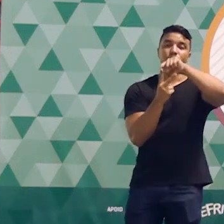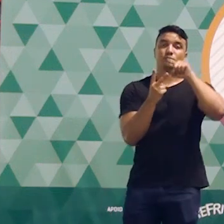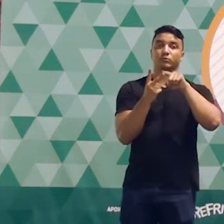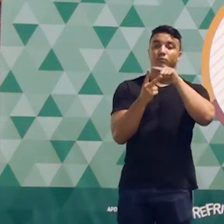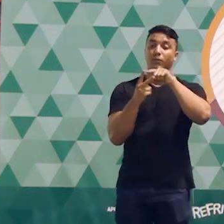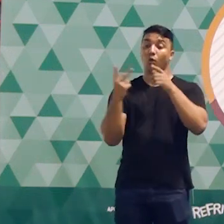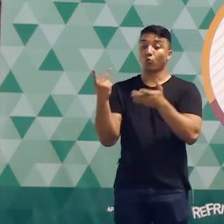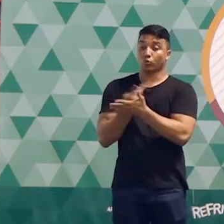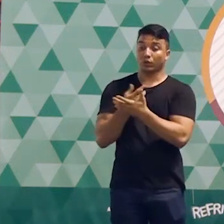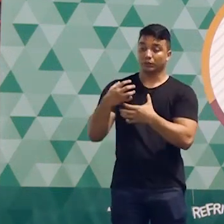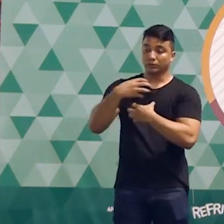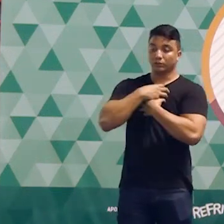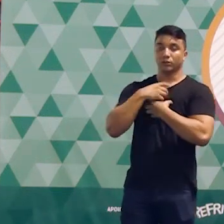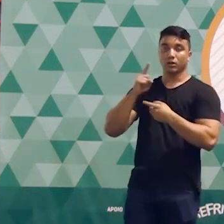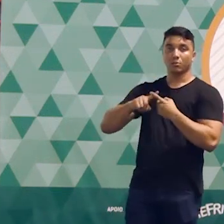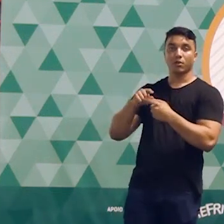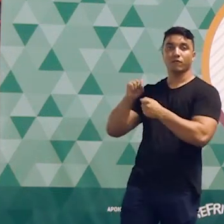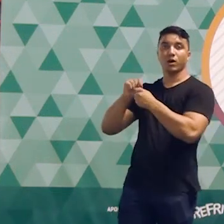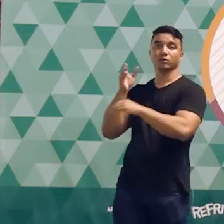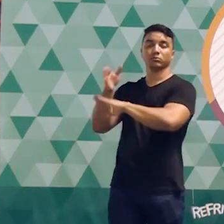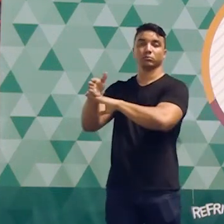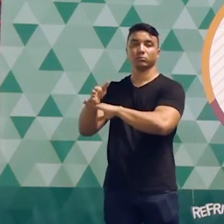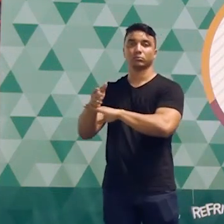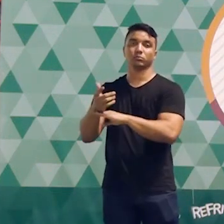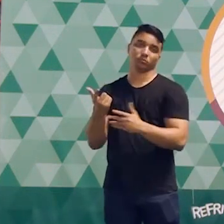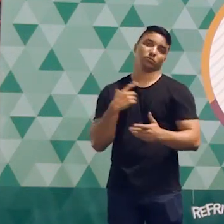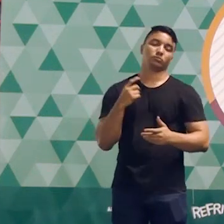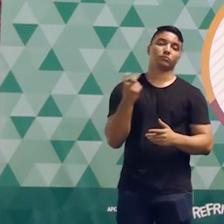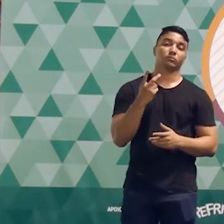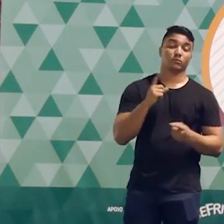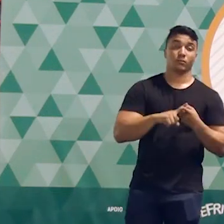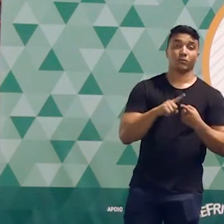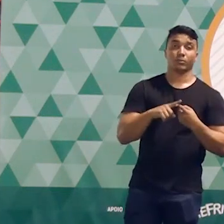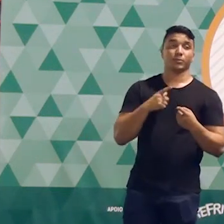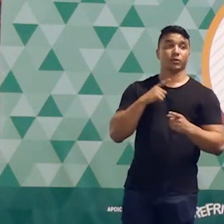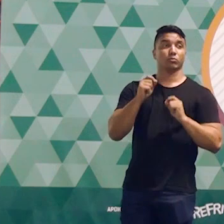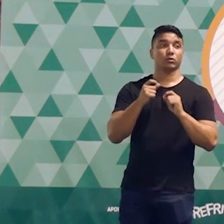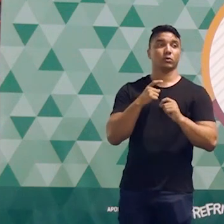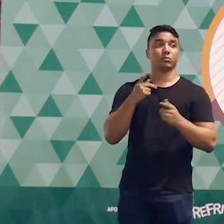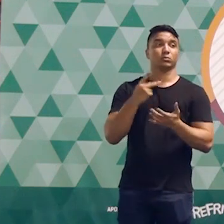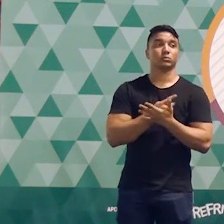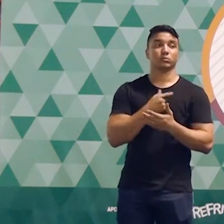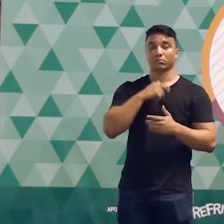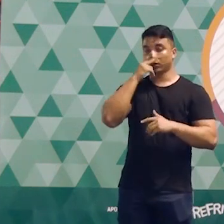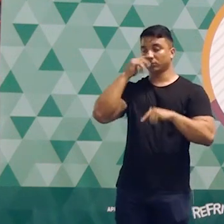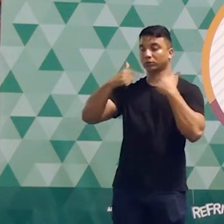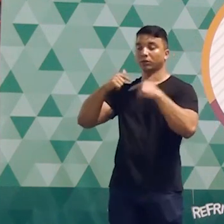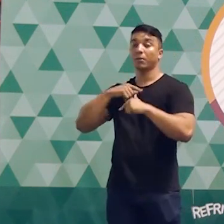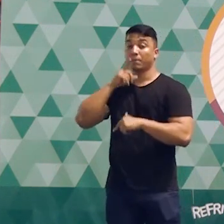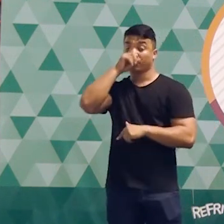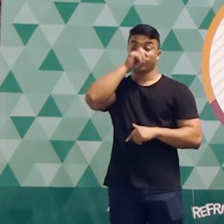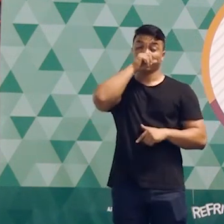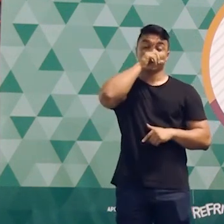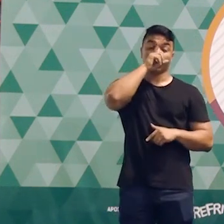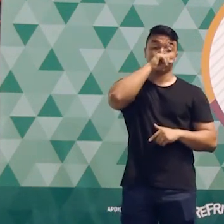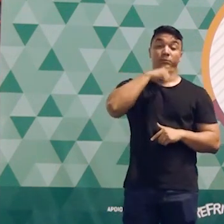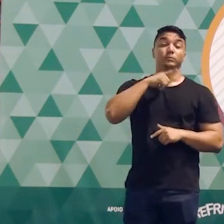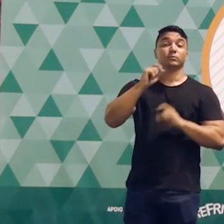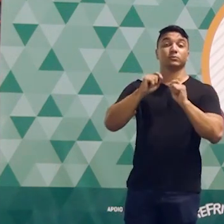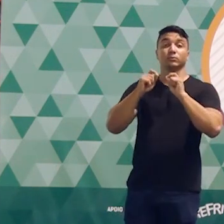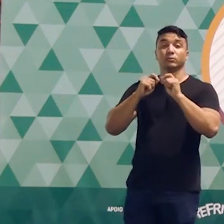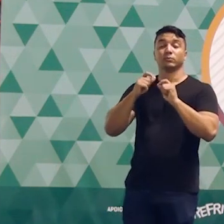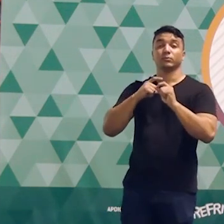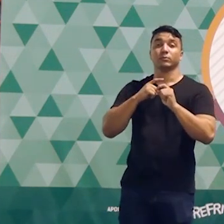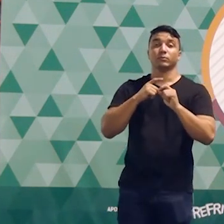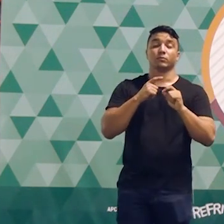Ele sofre e ele pratica, certo? O homem tende a ter os empregos mais perigosos. E o pior de